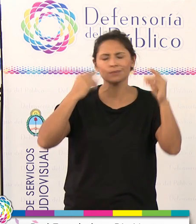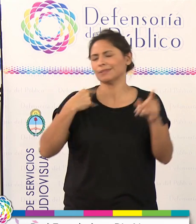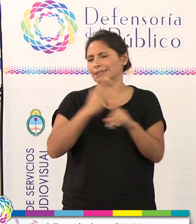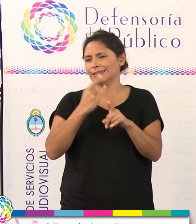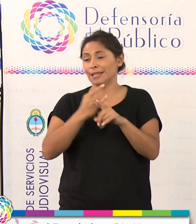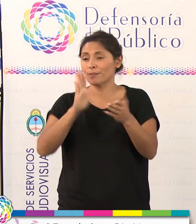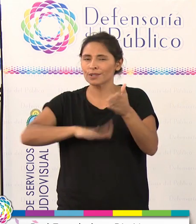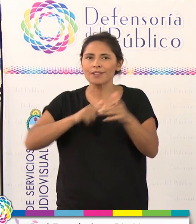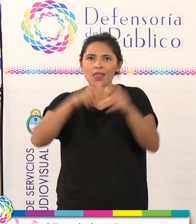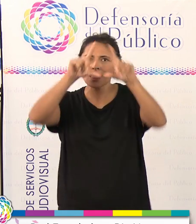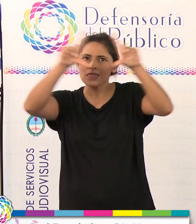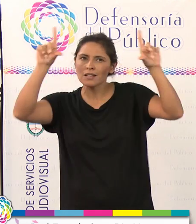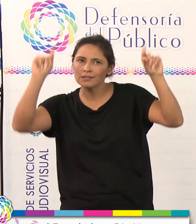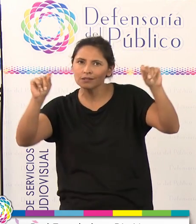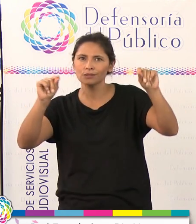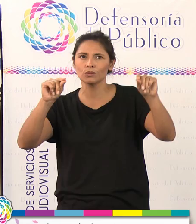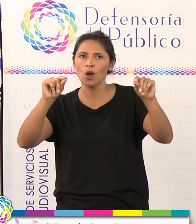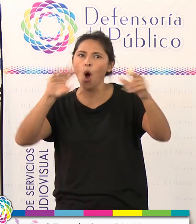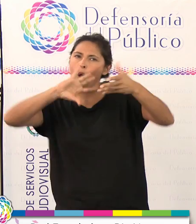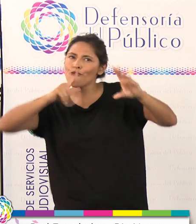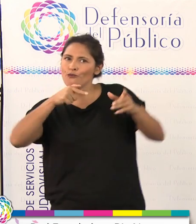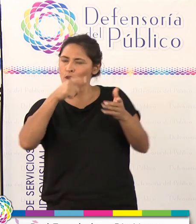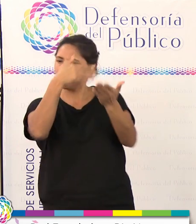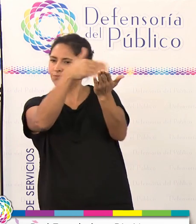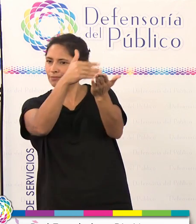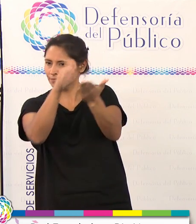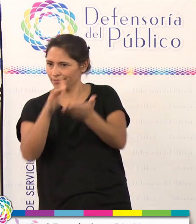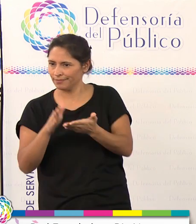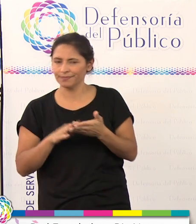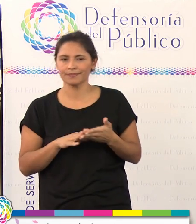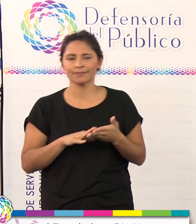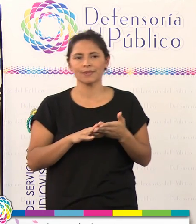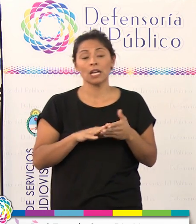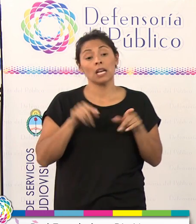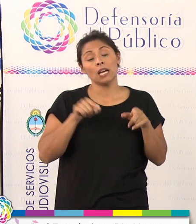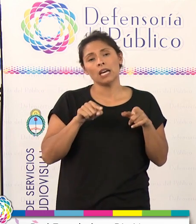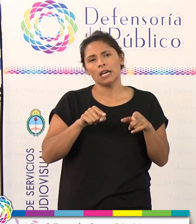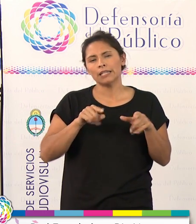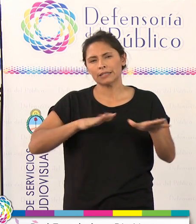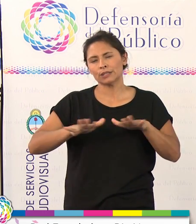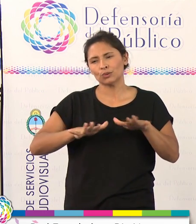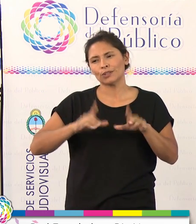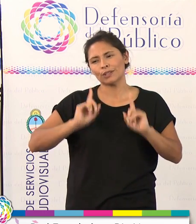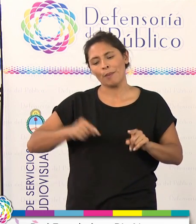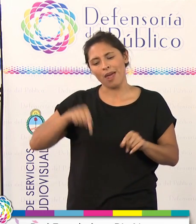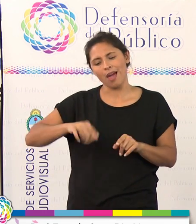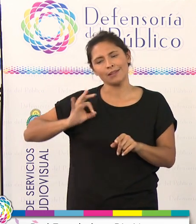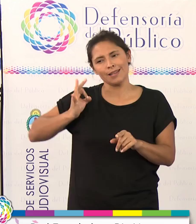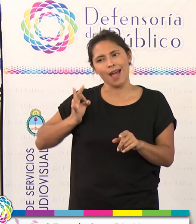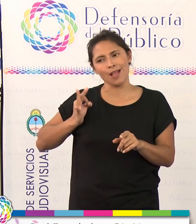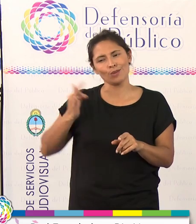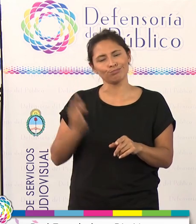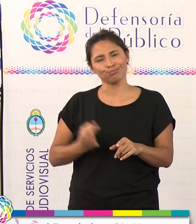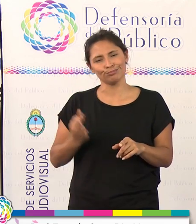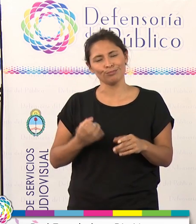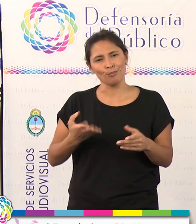Bueno, todo este panorama de permanente discriminación se da en un año en particular que el contexto es más